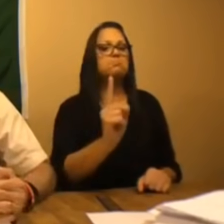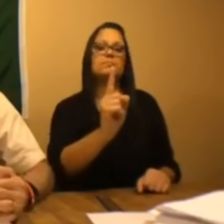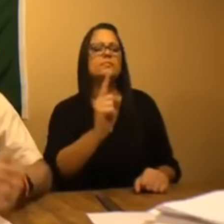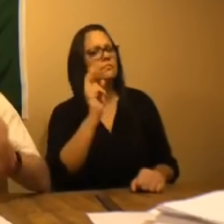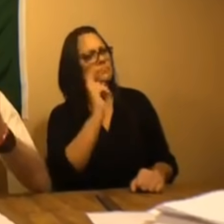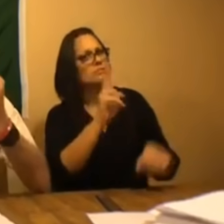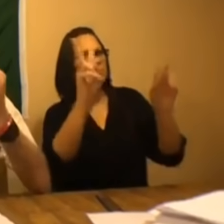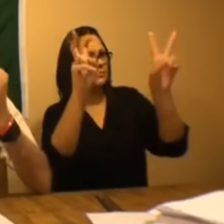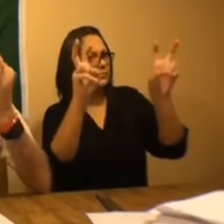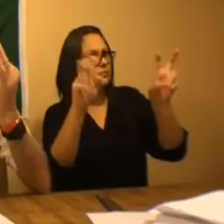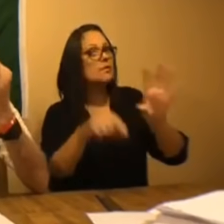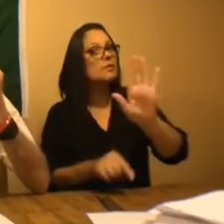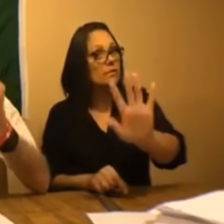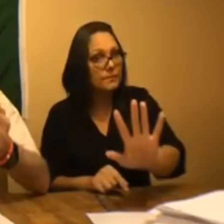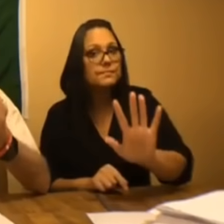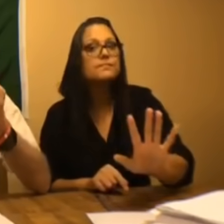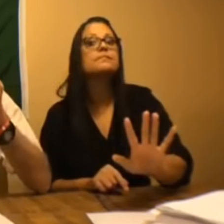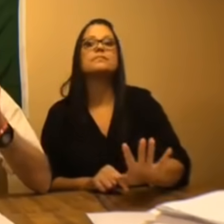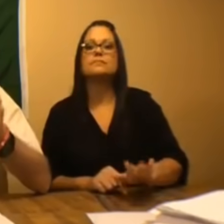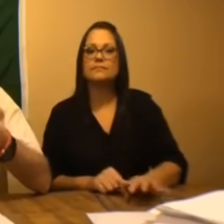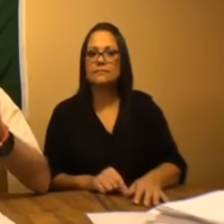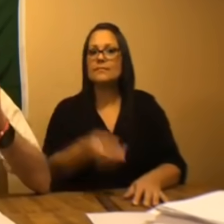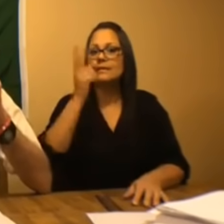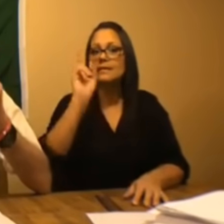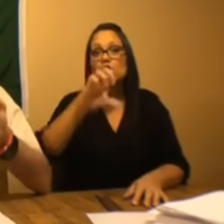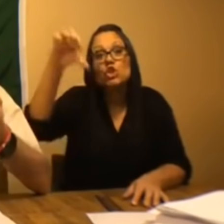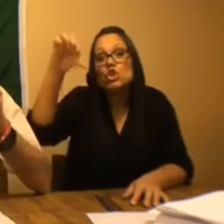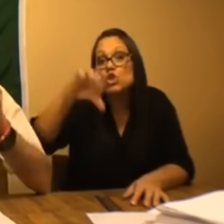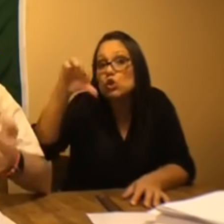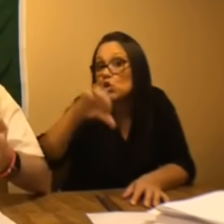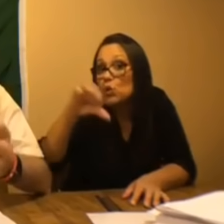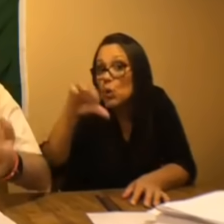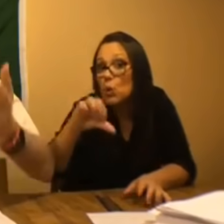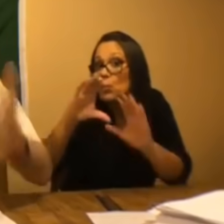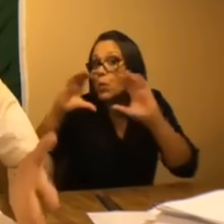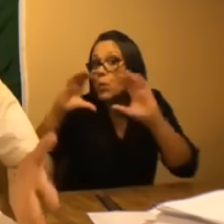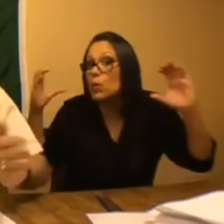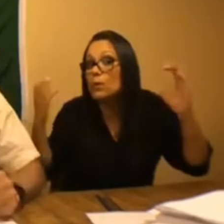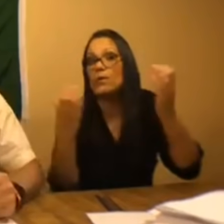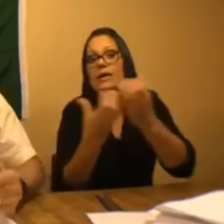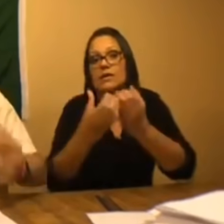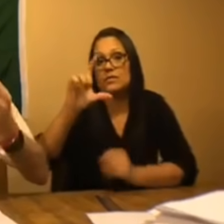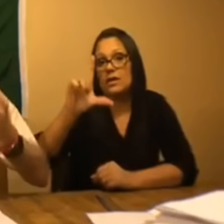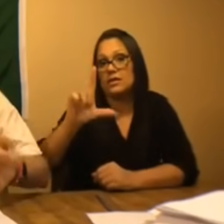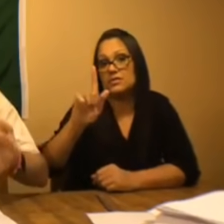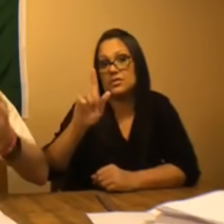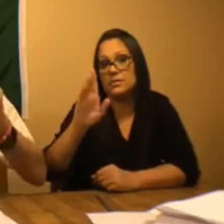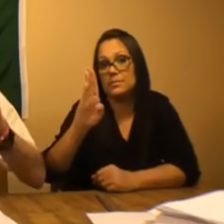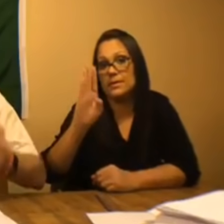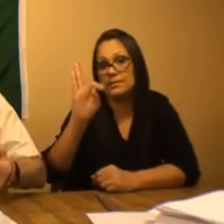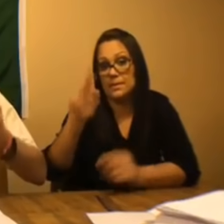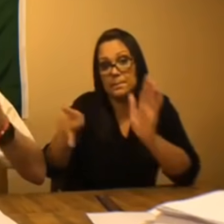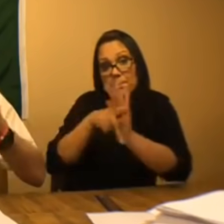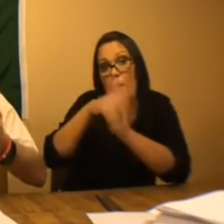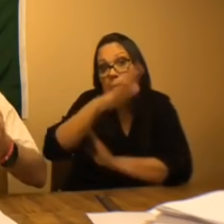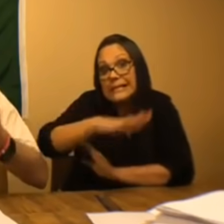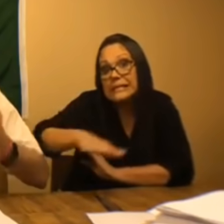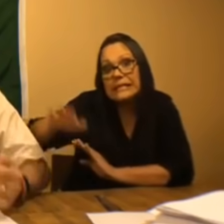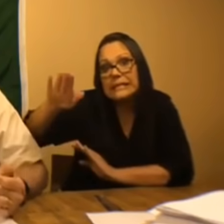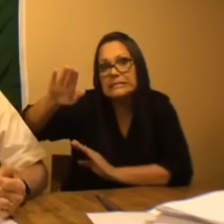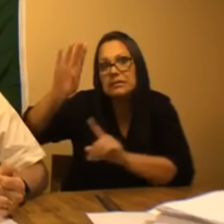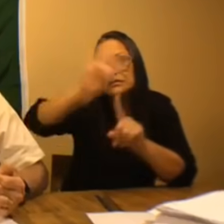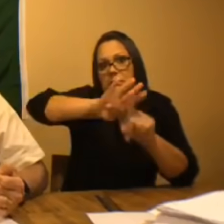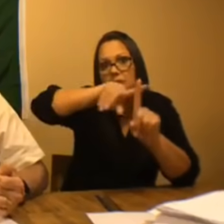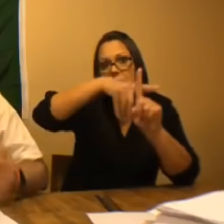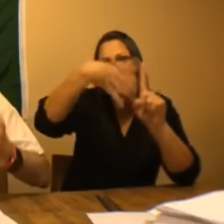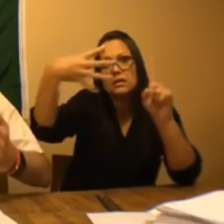sendo tratado, acreditem, nono seminário LGBT infantil, está lá na Câmara. Nono seminário LGBT